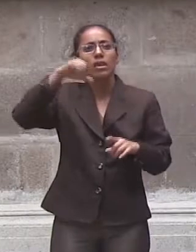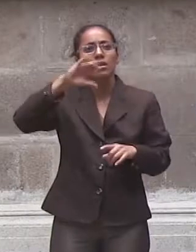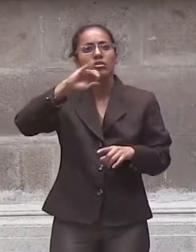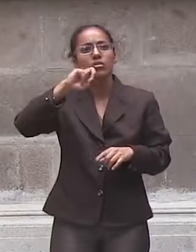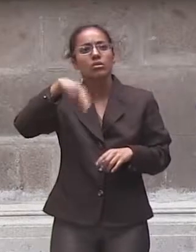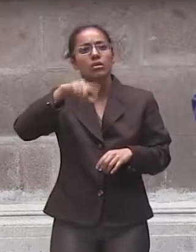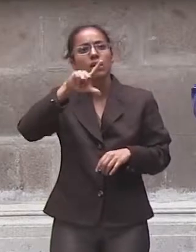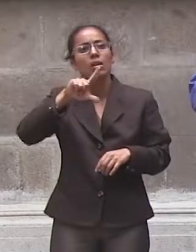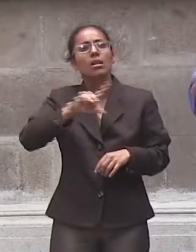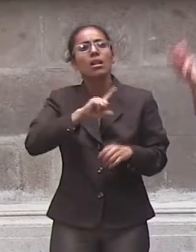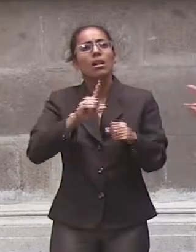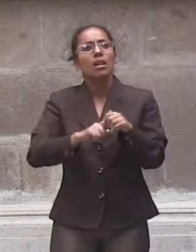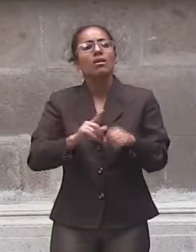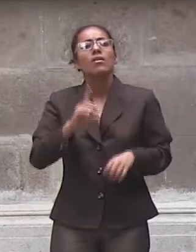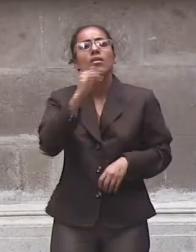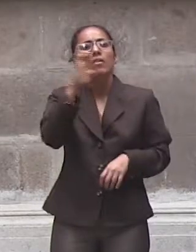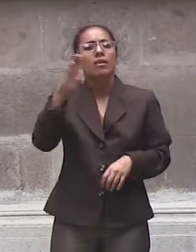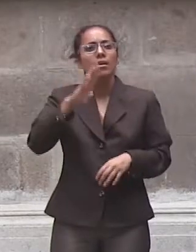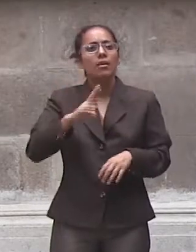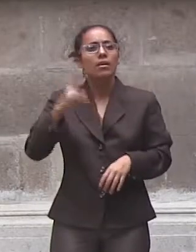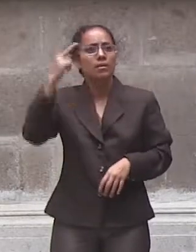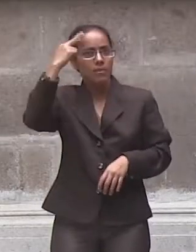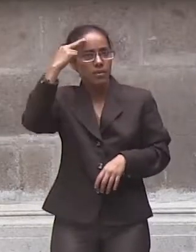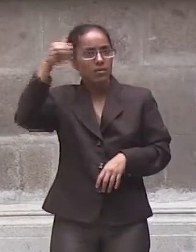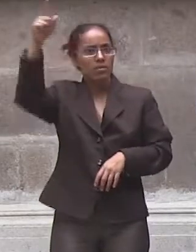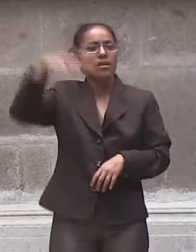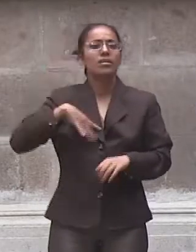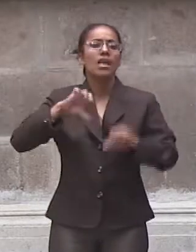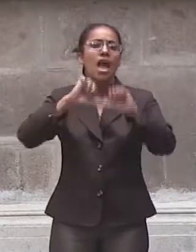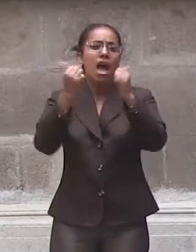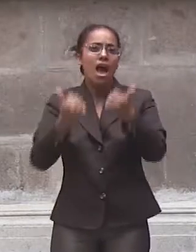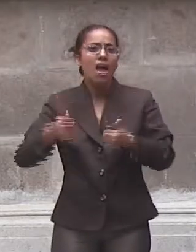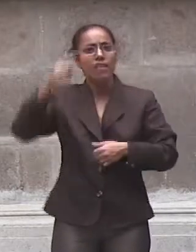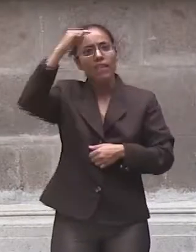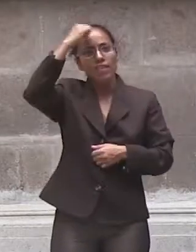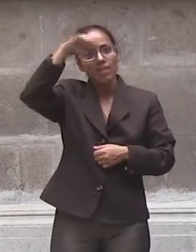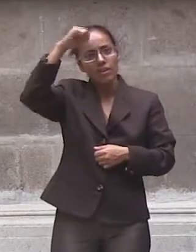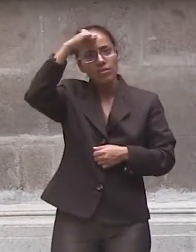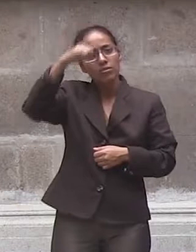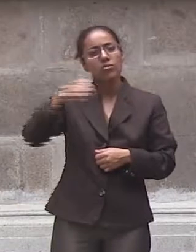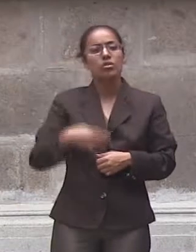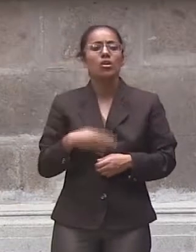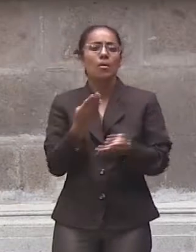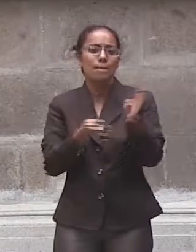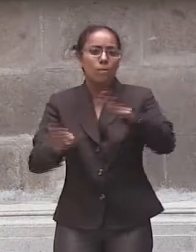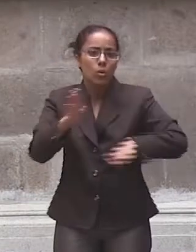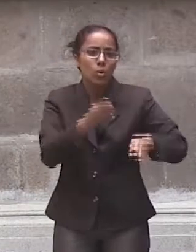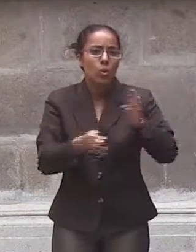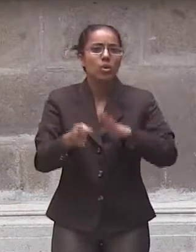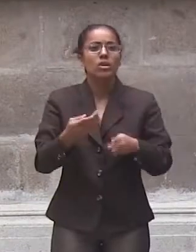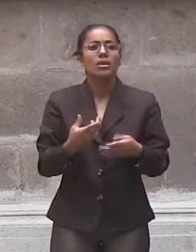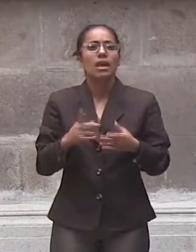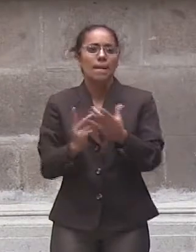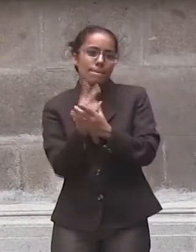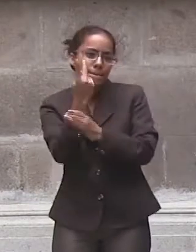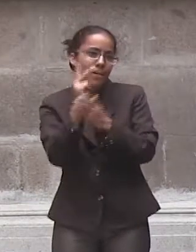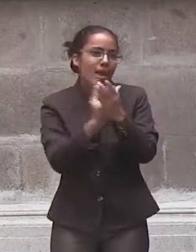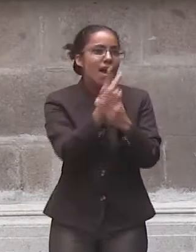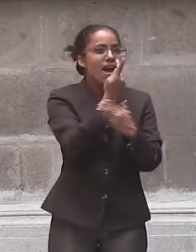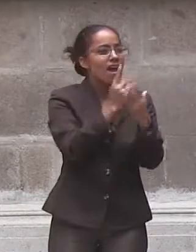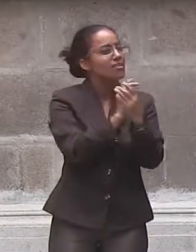arte tecnología y donde se combina todo un pensamiento biológico con plantas con